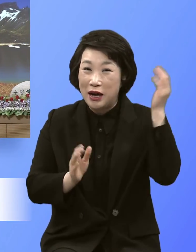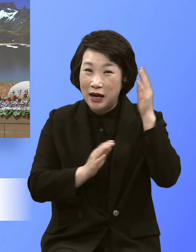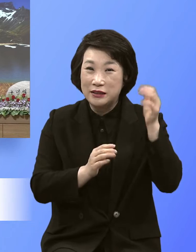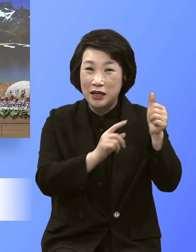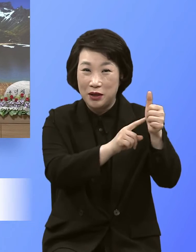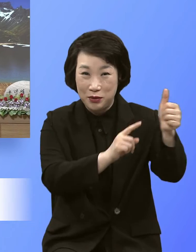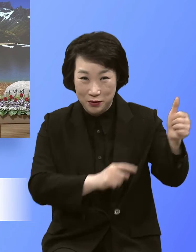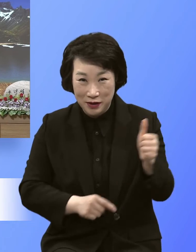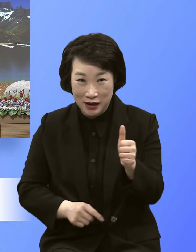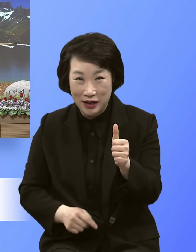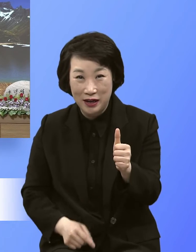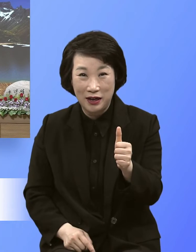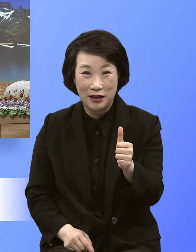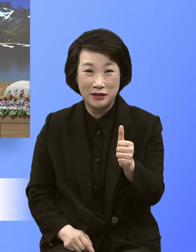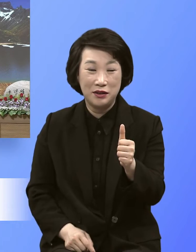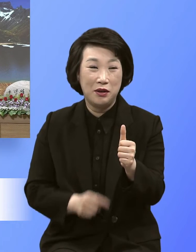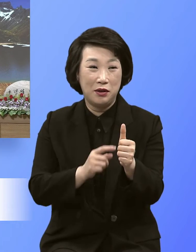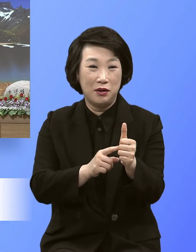그래요.